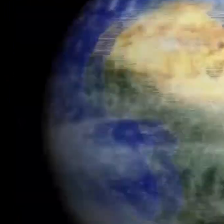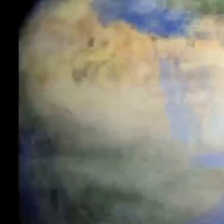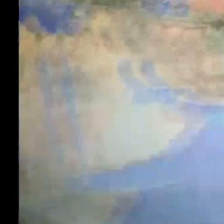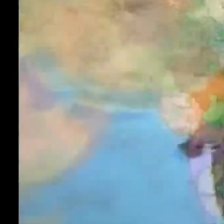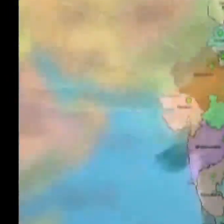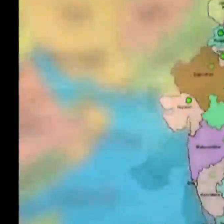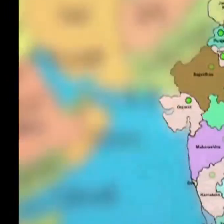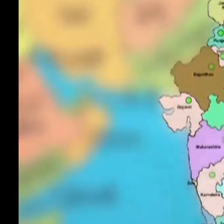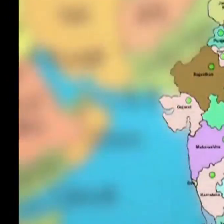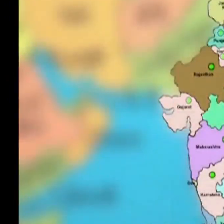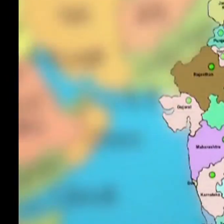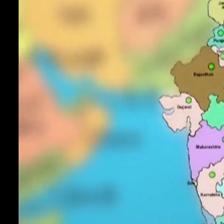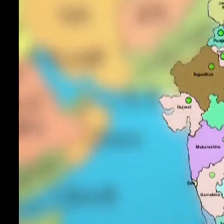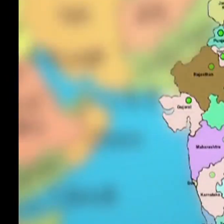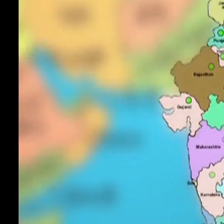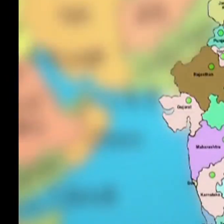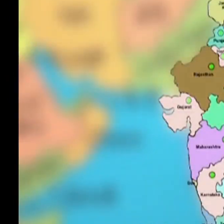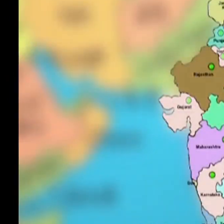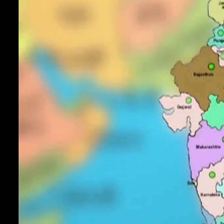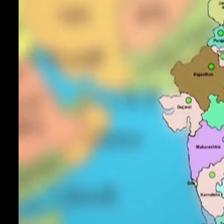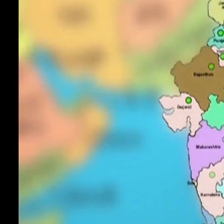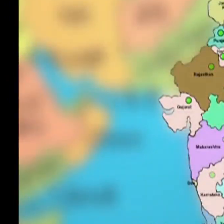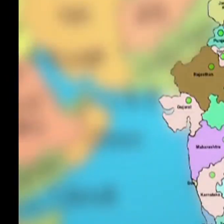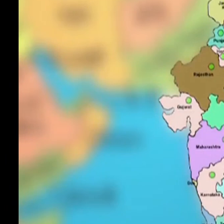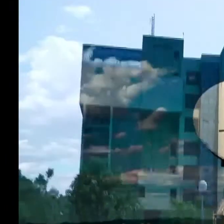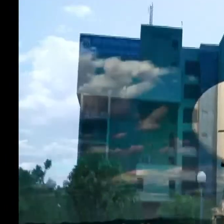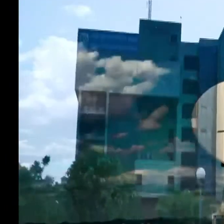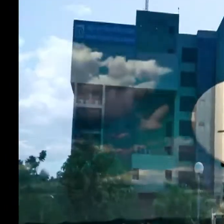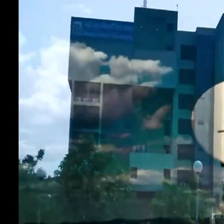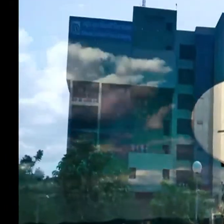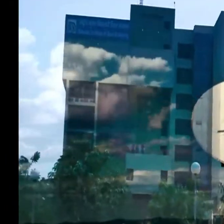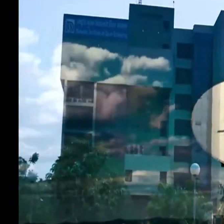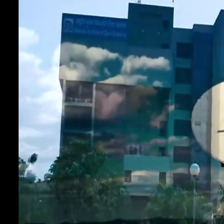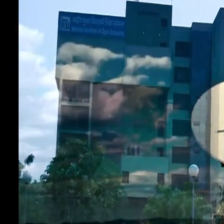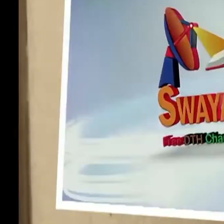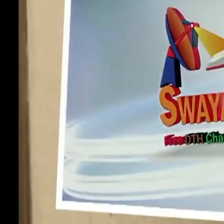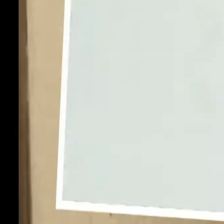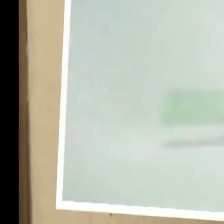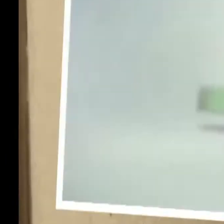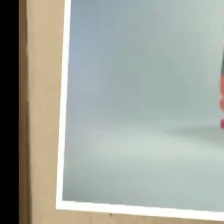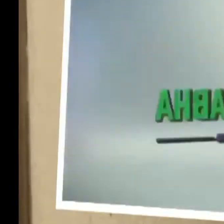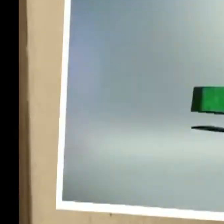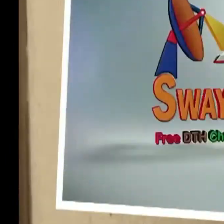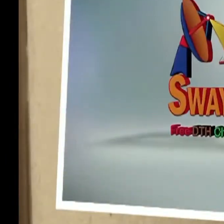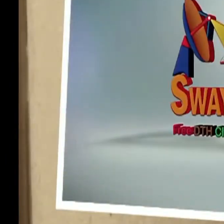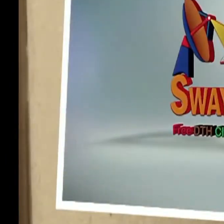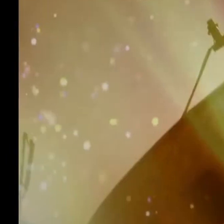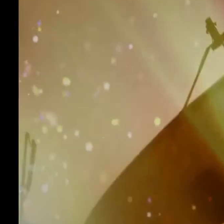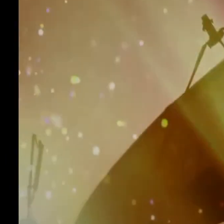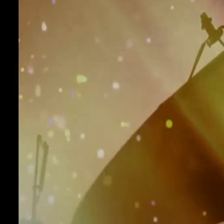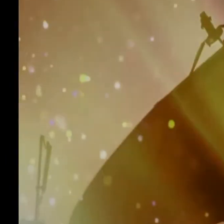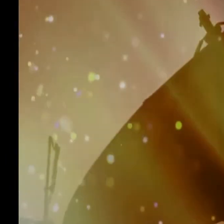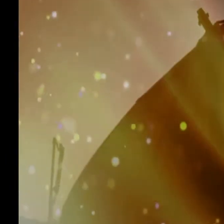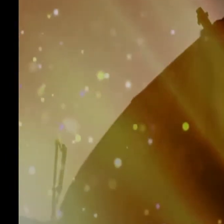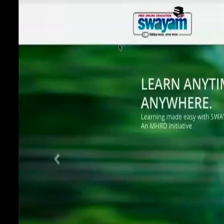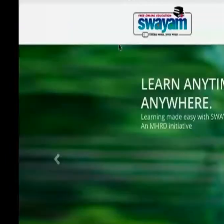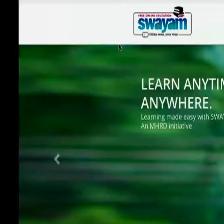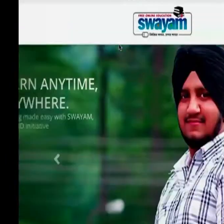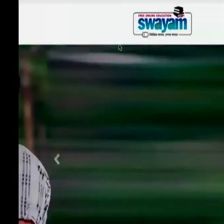दुनिया में इसके केंद्र बात कोई मन चाहा केंद्र